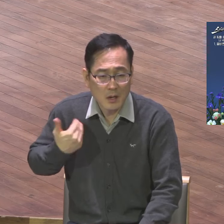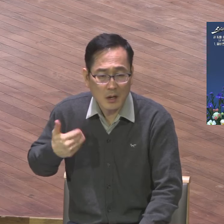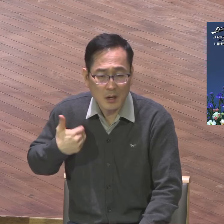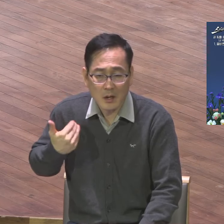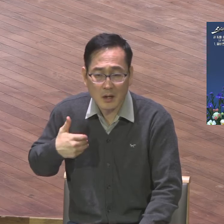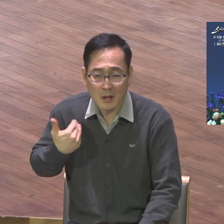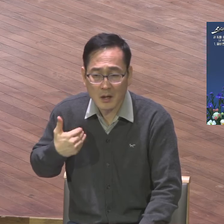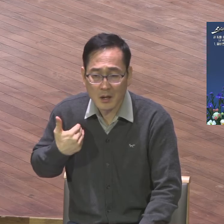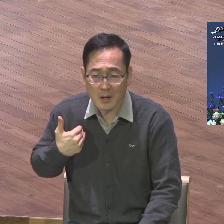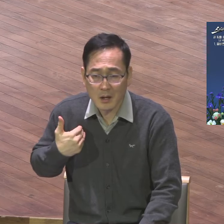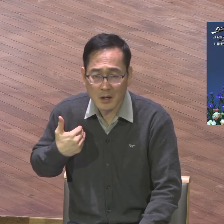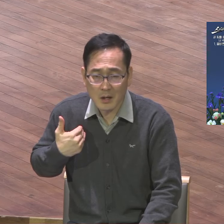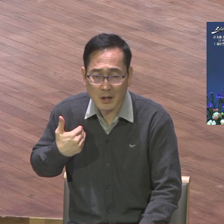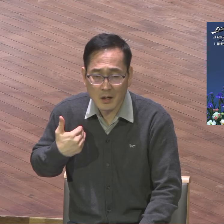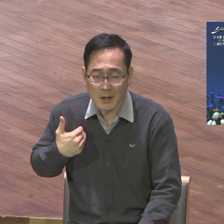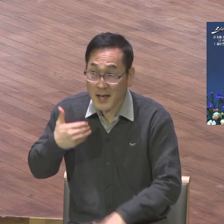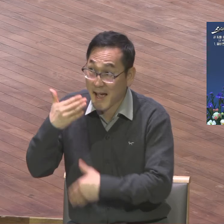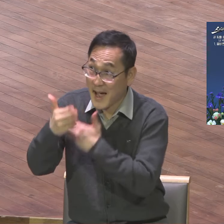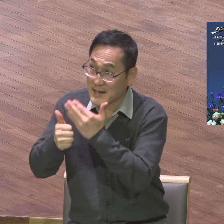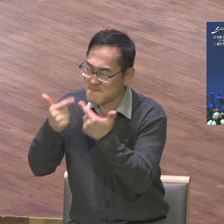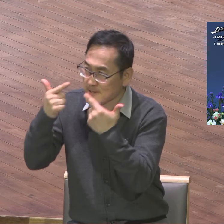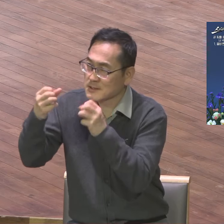분명한 답을 내야 한다.